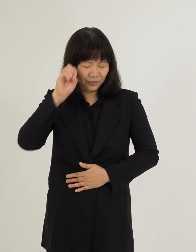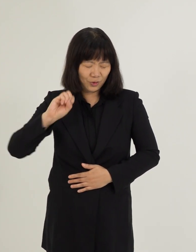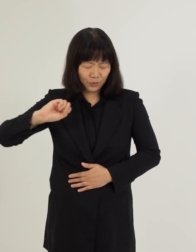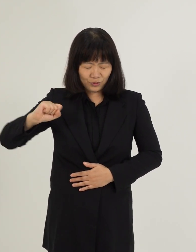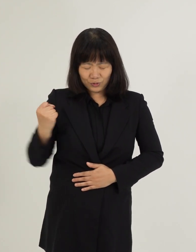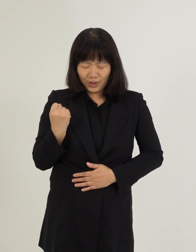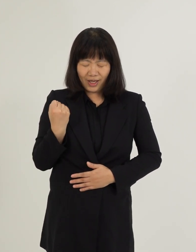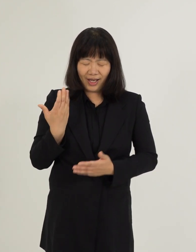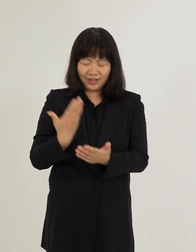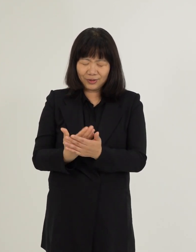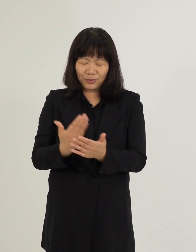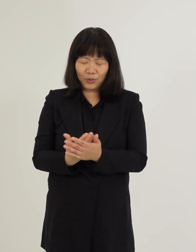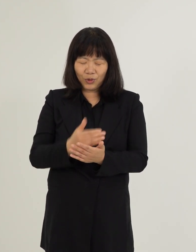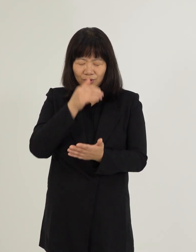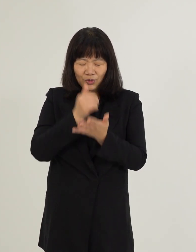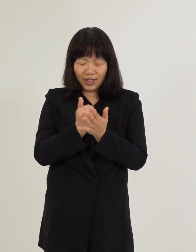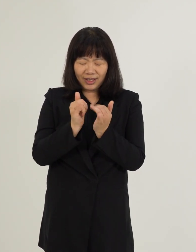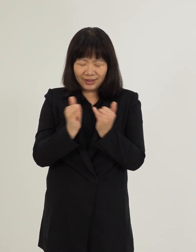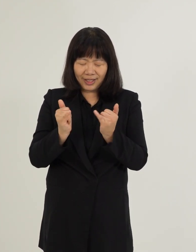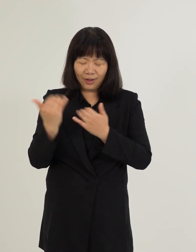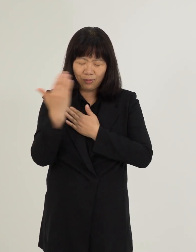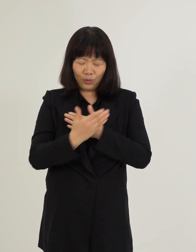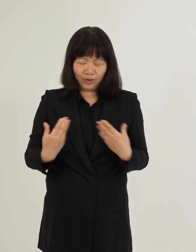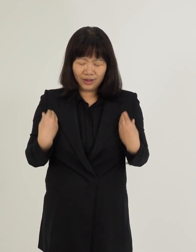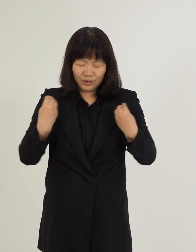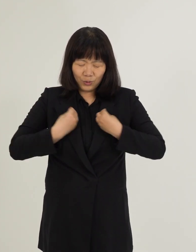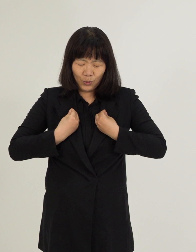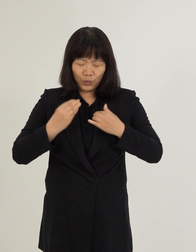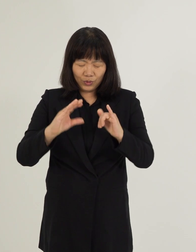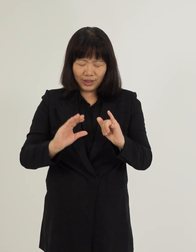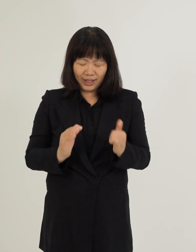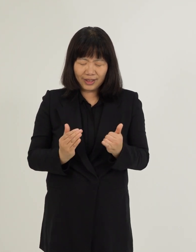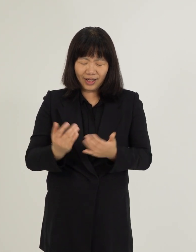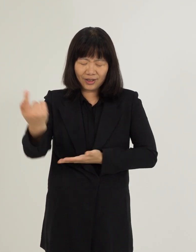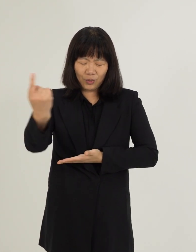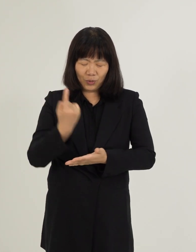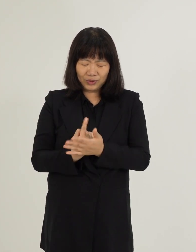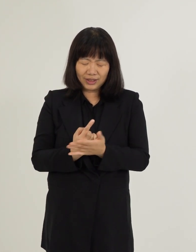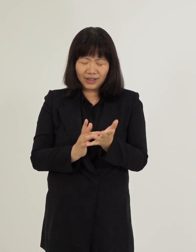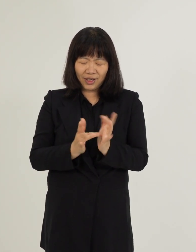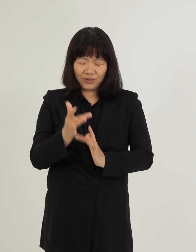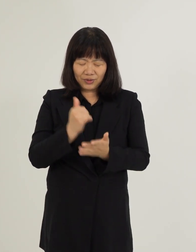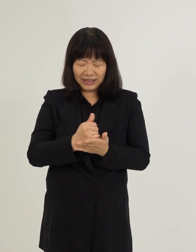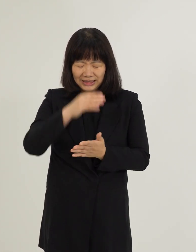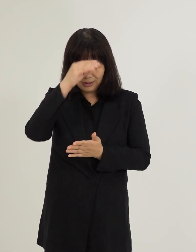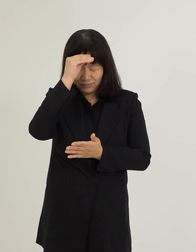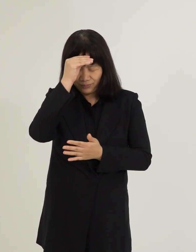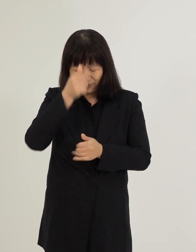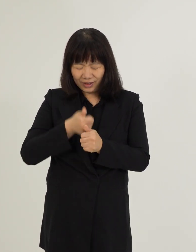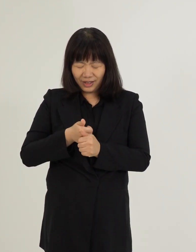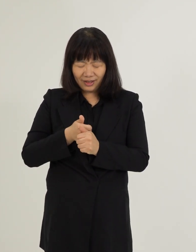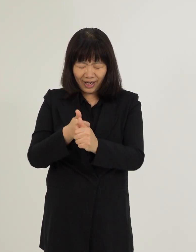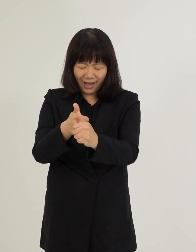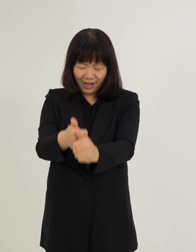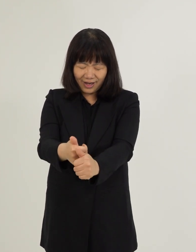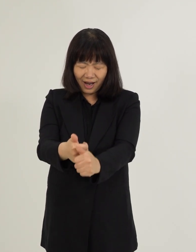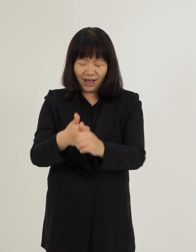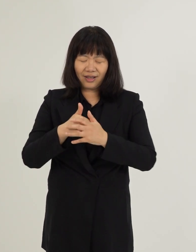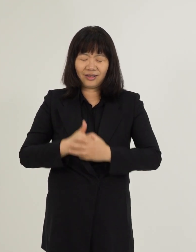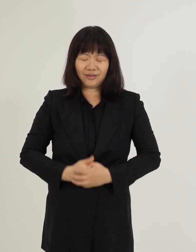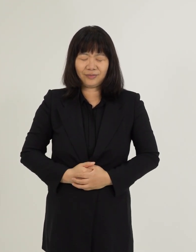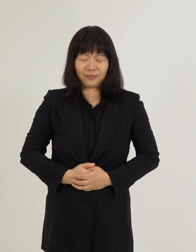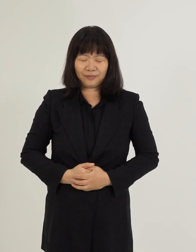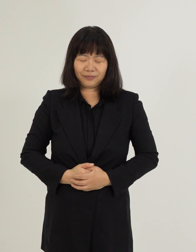죄인의 몸을 입으시고 세상 속으로 걸어 들어오신 예수님의 자취를 따라서 Following Jesus into the